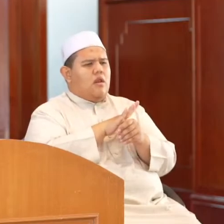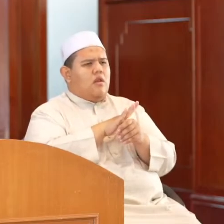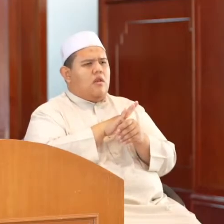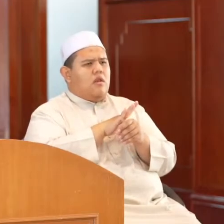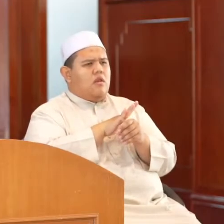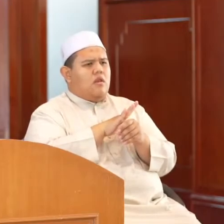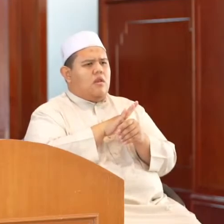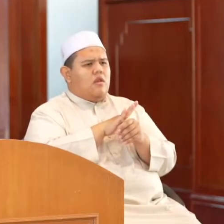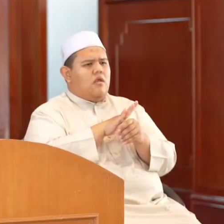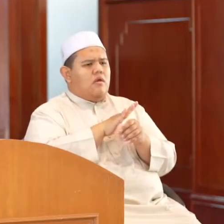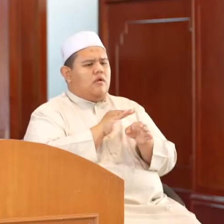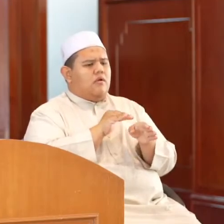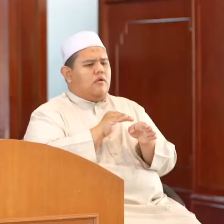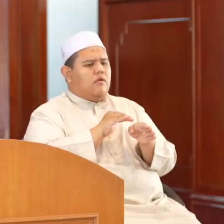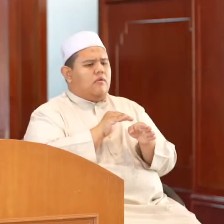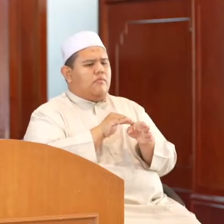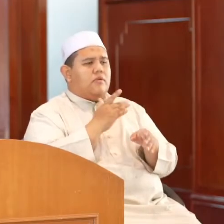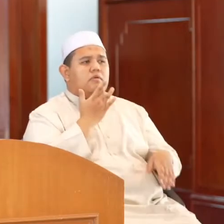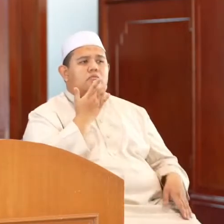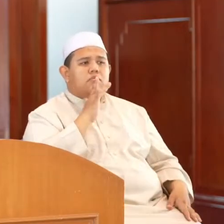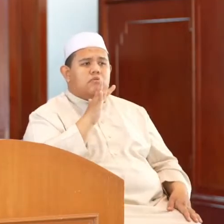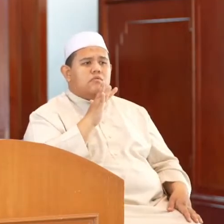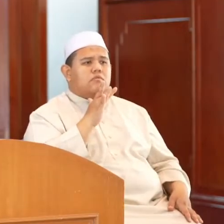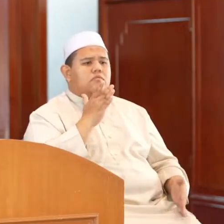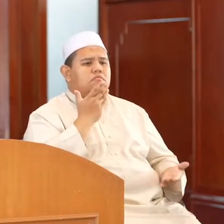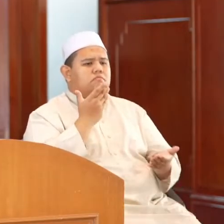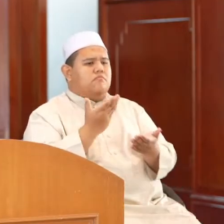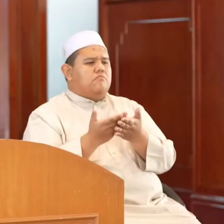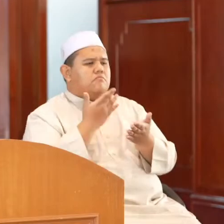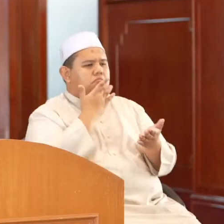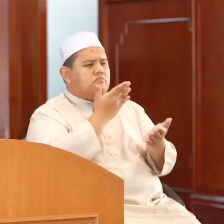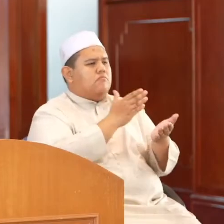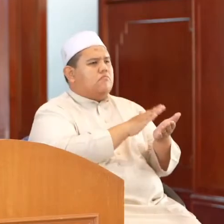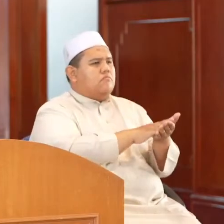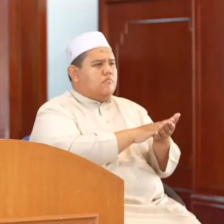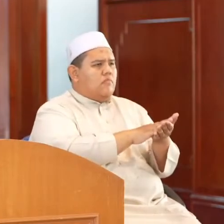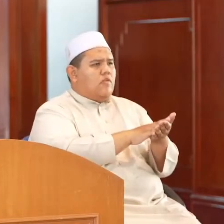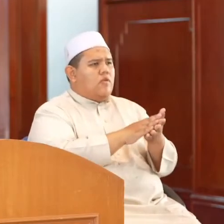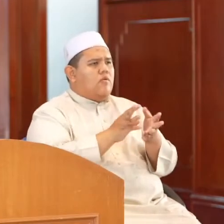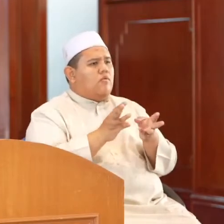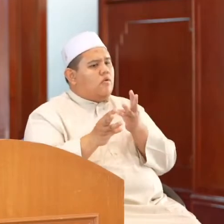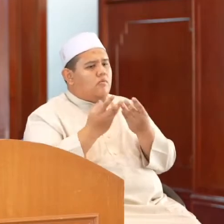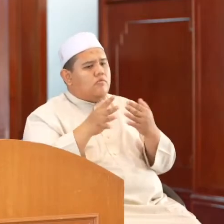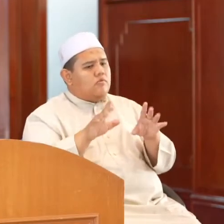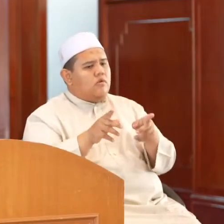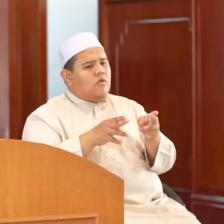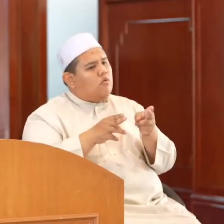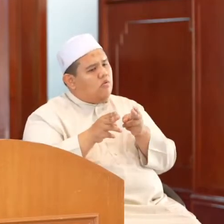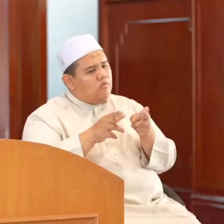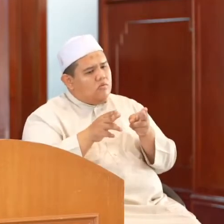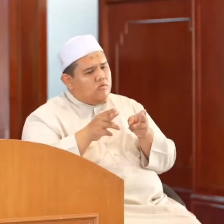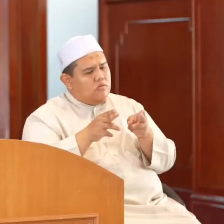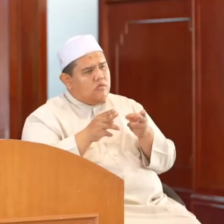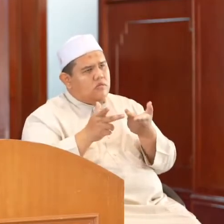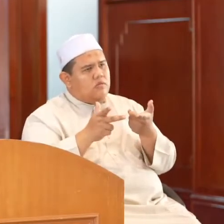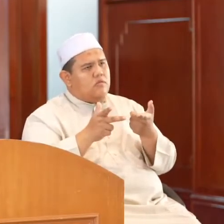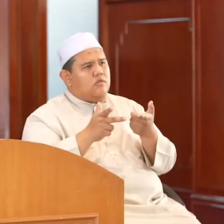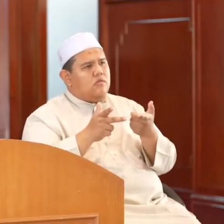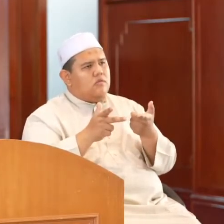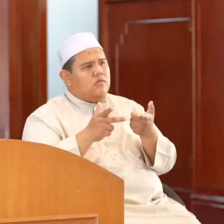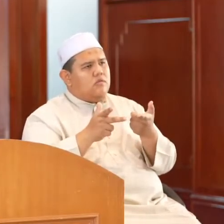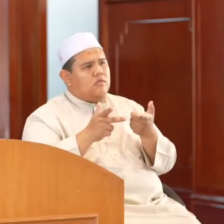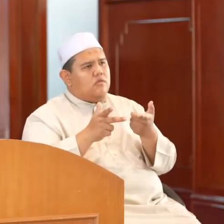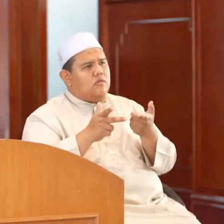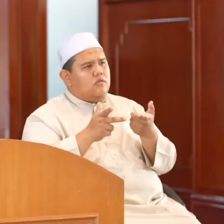taslim penerimaan kepada qada dan qadar Tuhan. Sekalipun berusaha, kesahan dia kepada